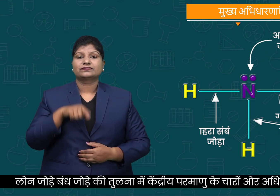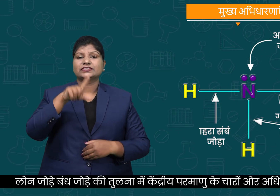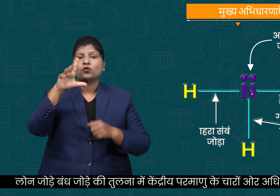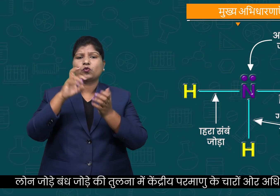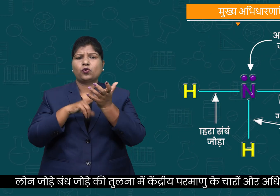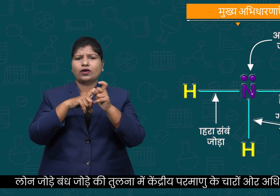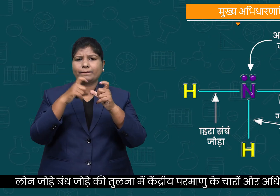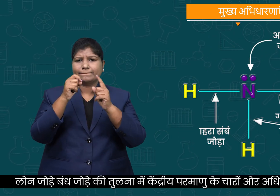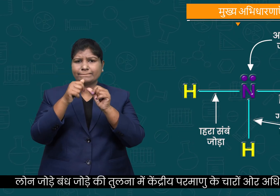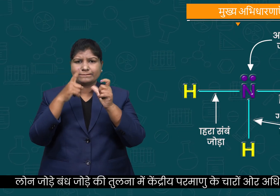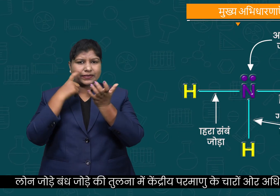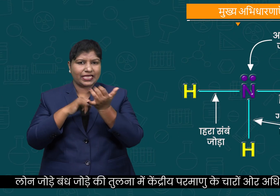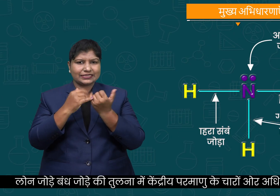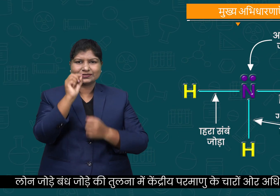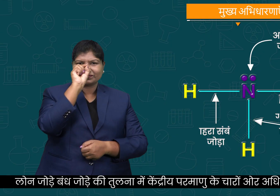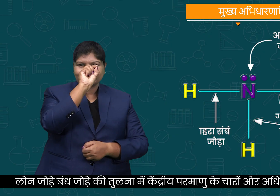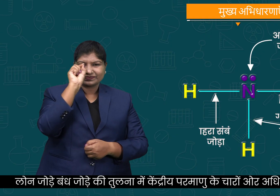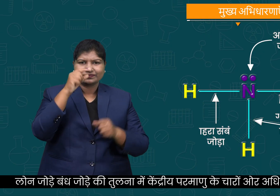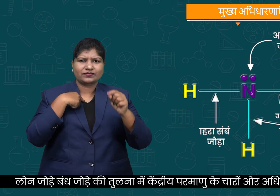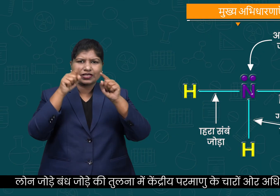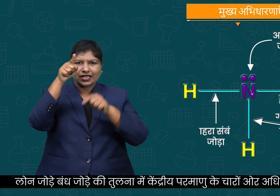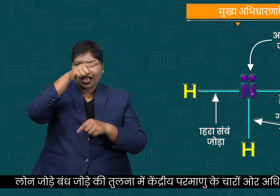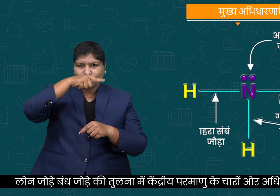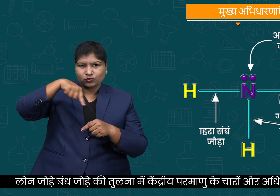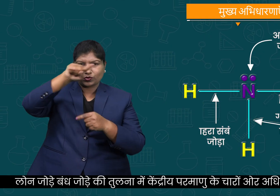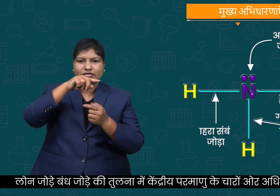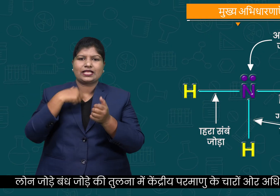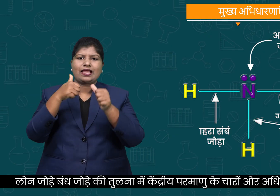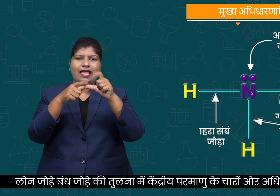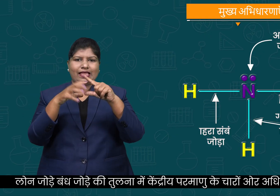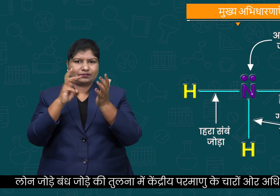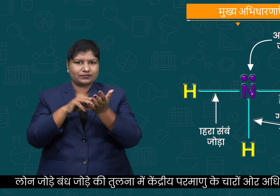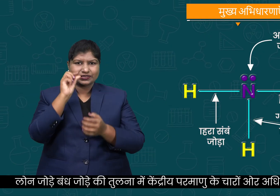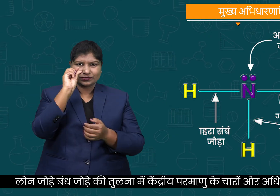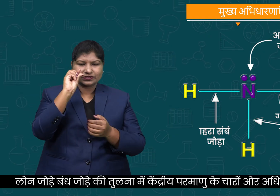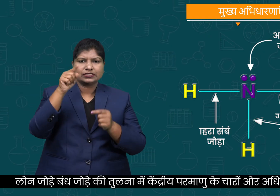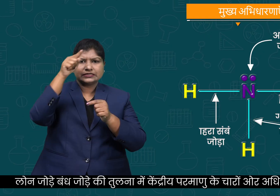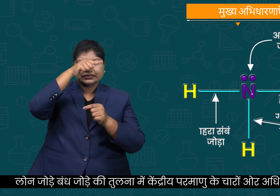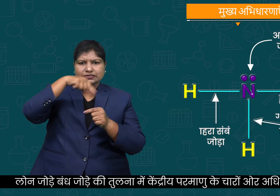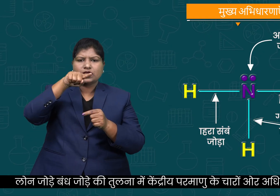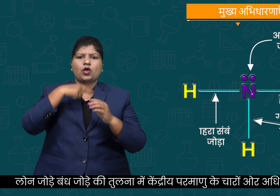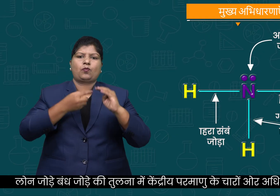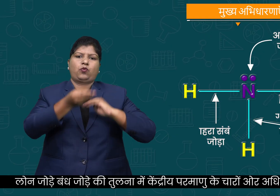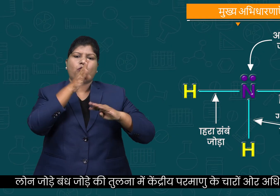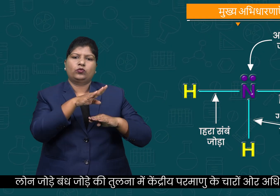जोड़े बंध जोड़े की तुलना में केंद्रीय परमाणु के चारों ओर अधिक स्थान